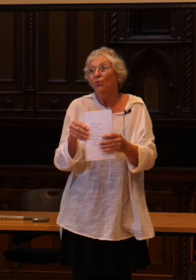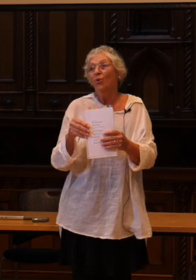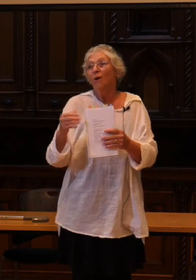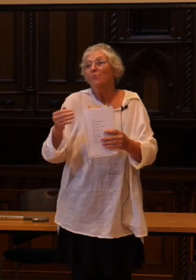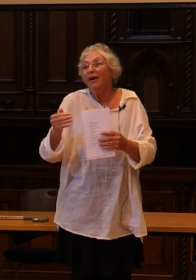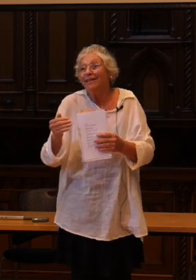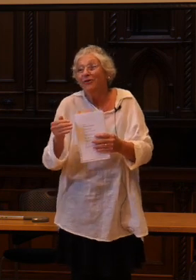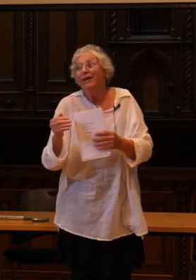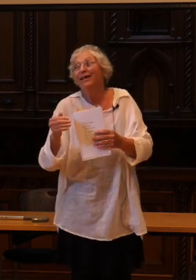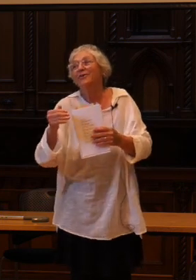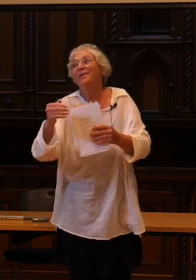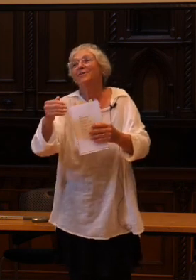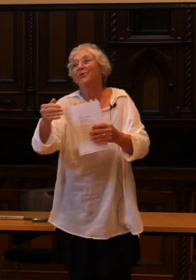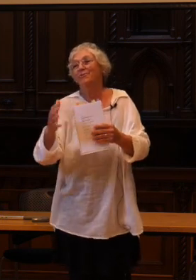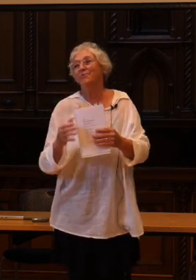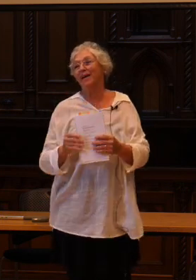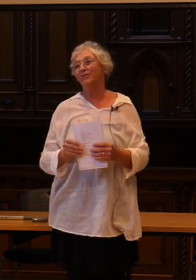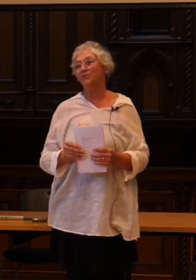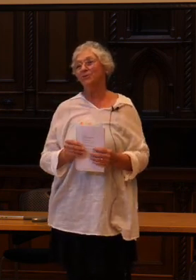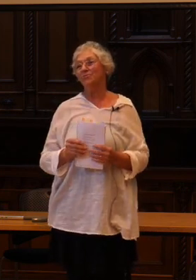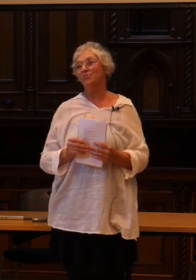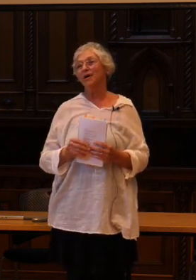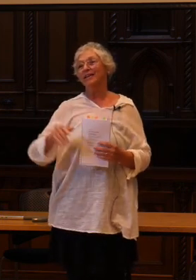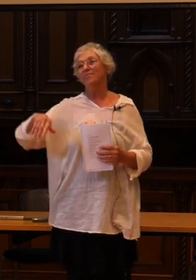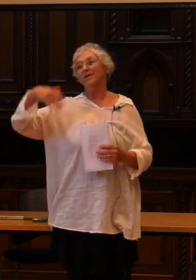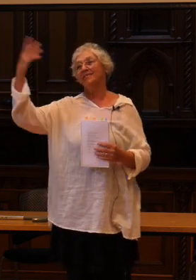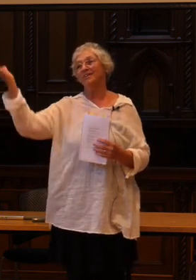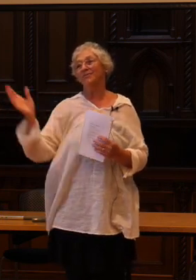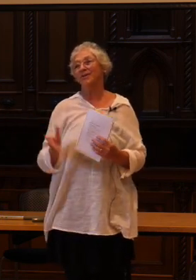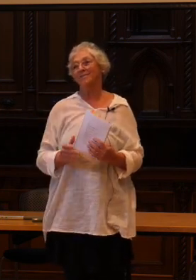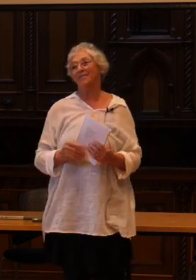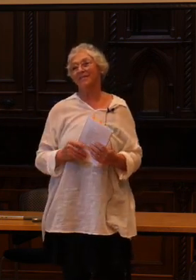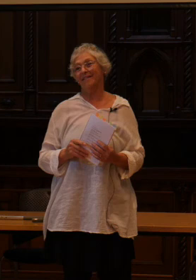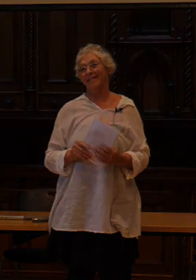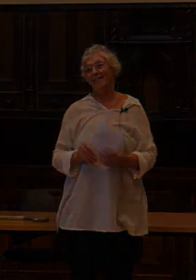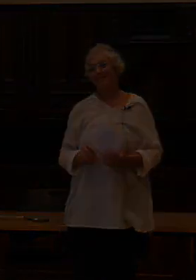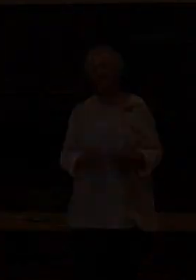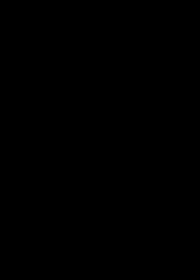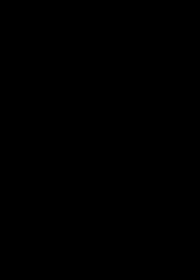près de l'eau pour être de quelques mètres plus près de son époux qui est parti en Europe.